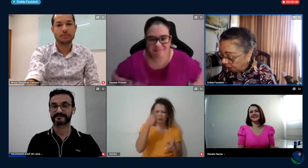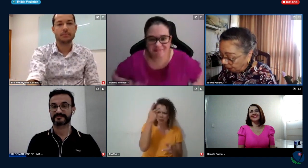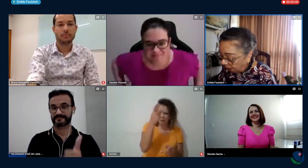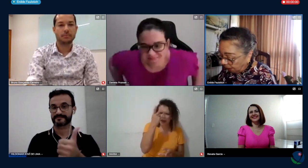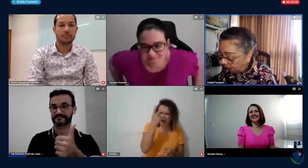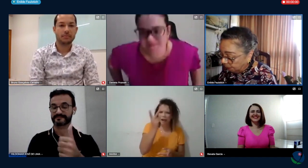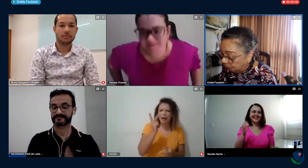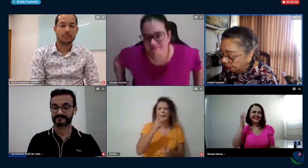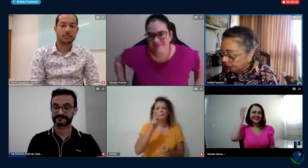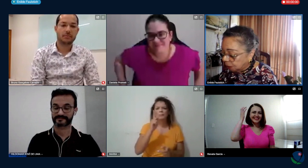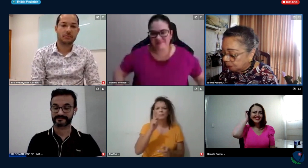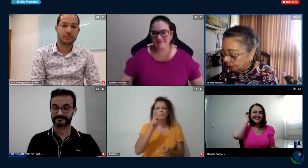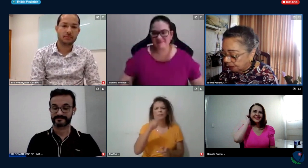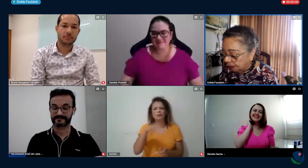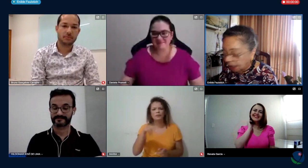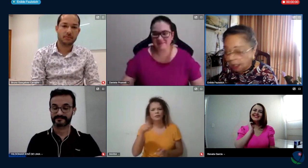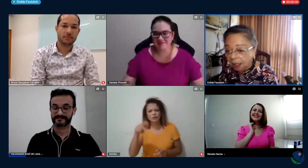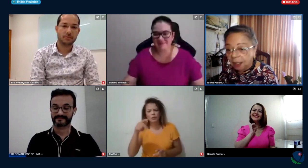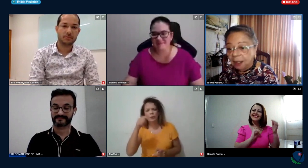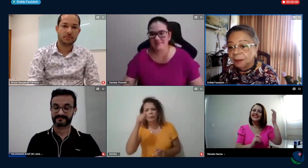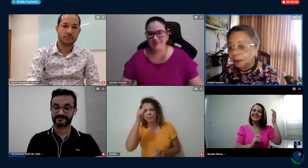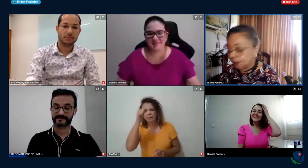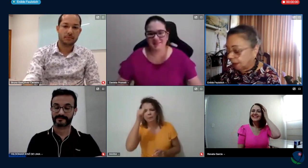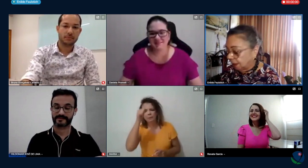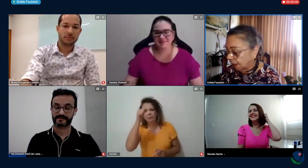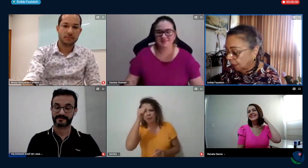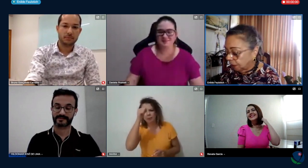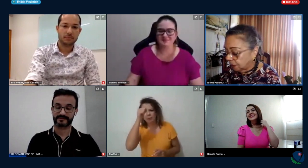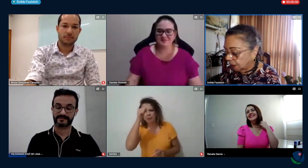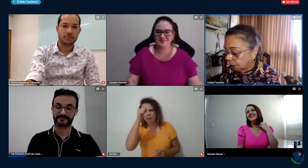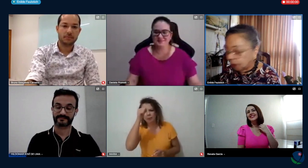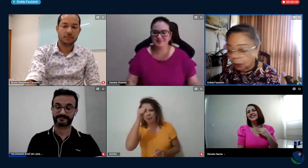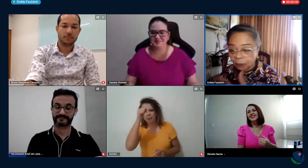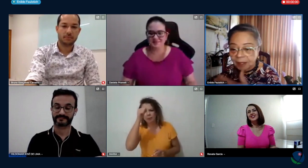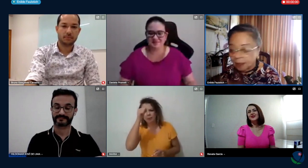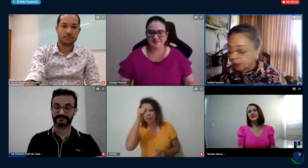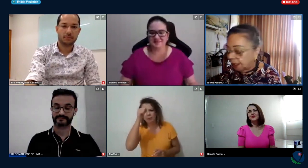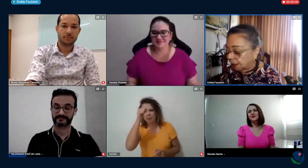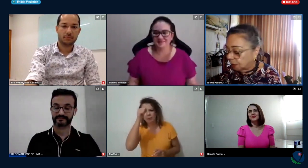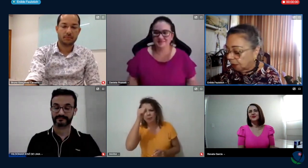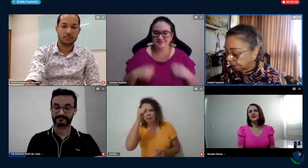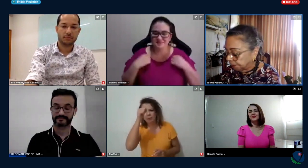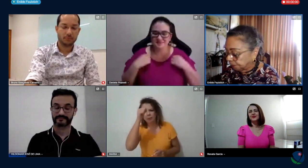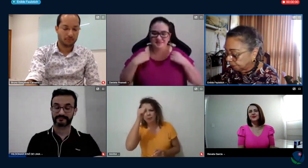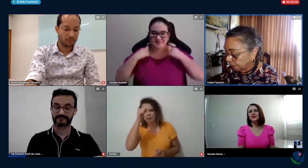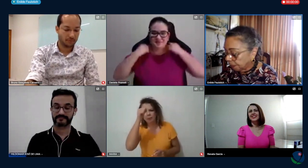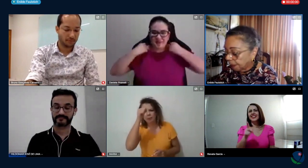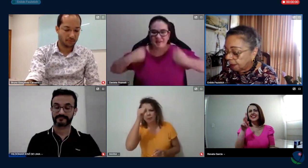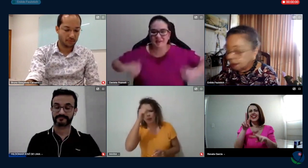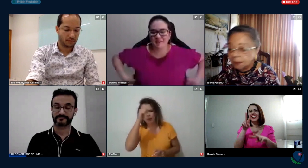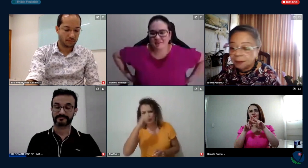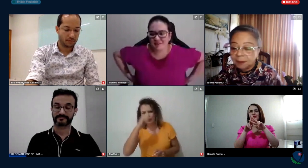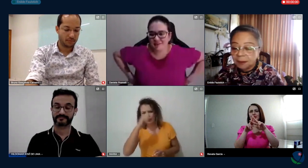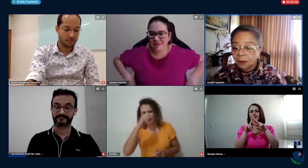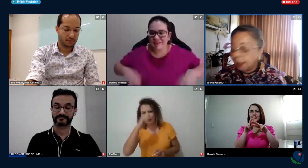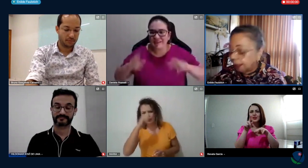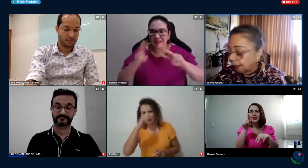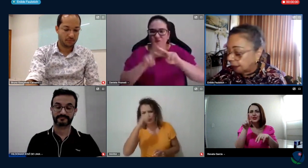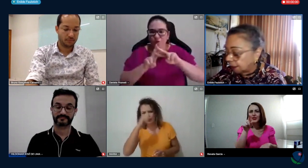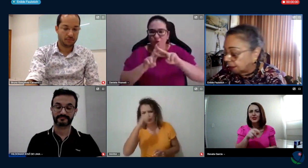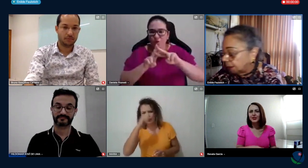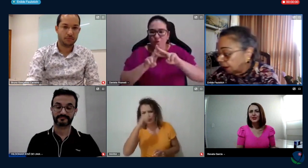Daniela, promete para fazer a arguição e a conversa dela